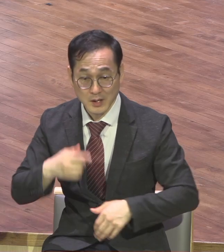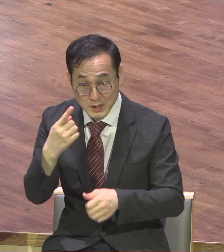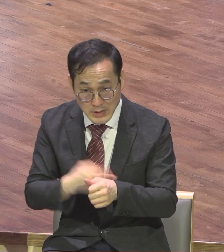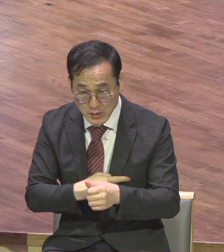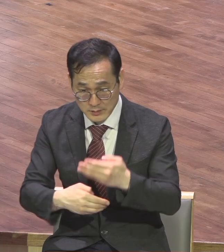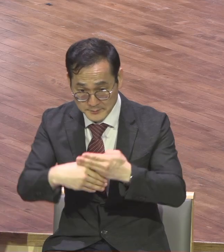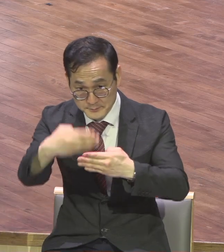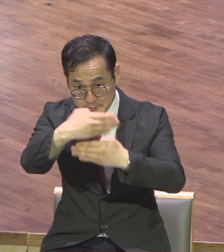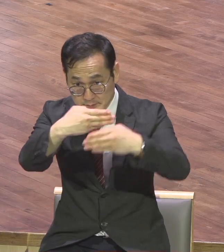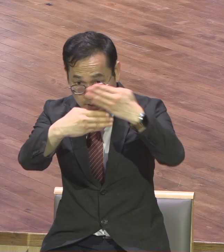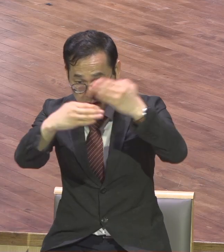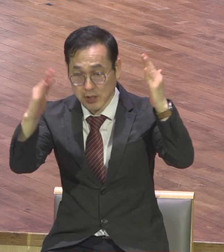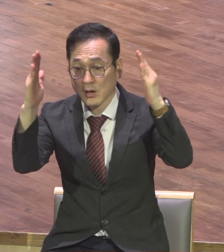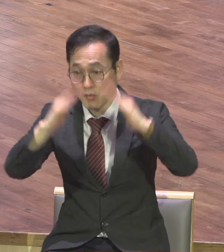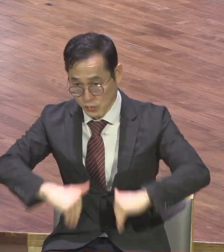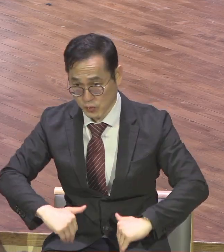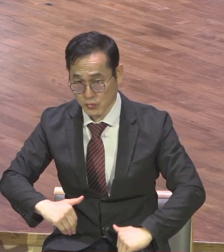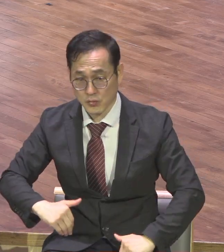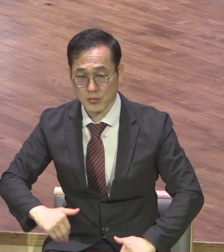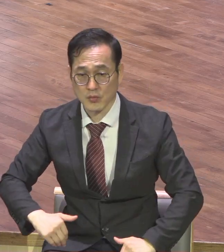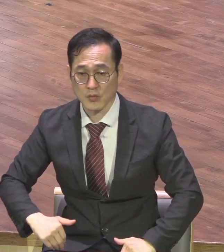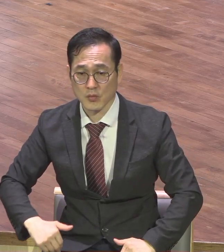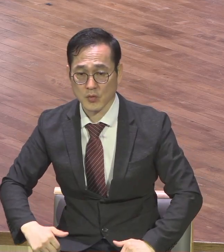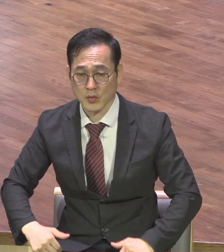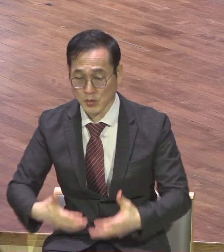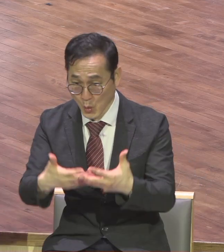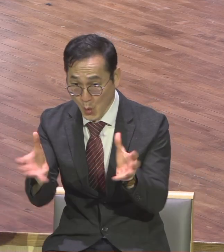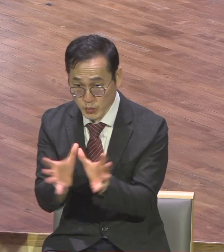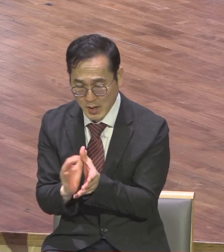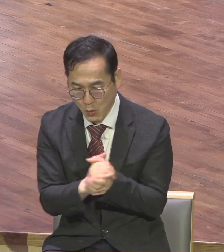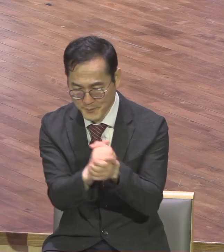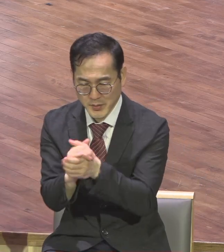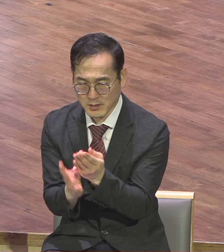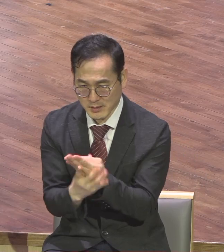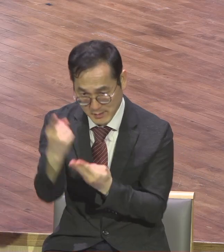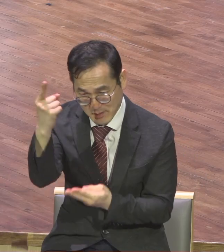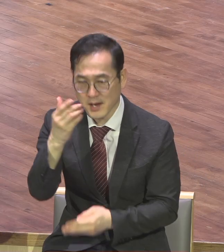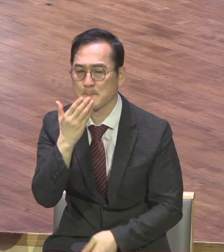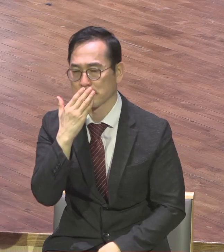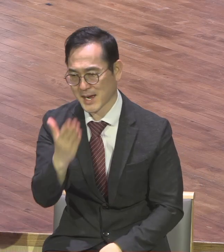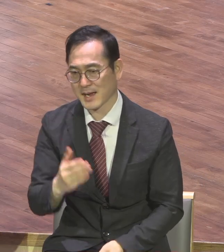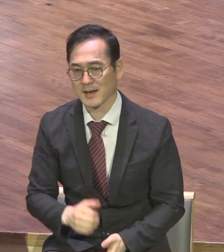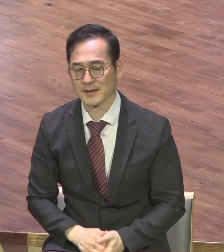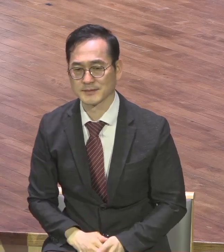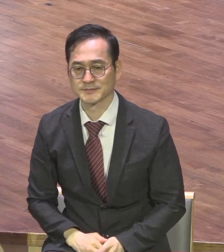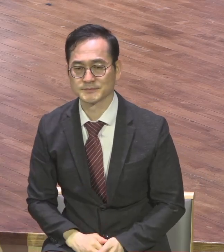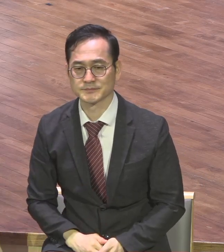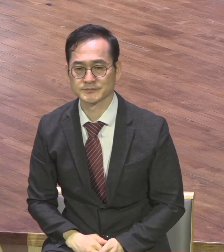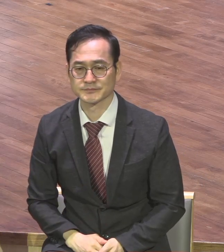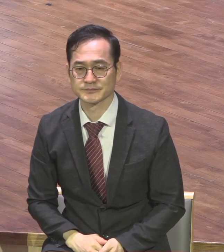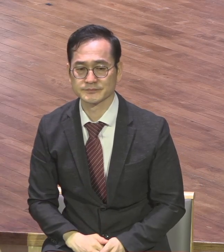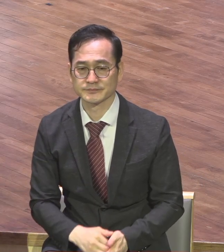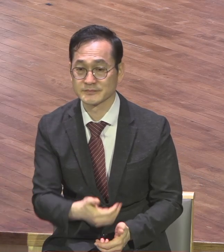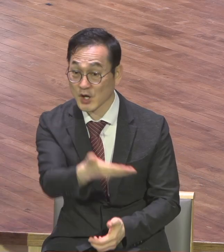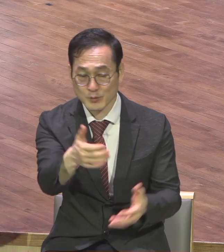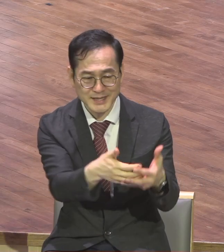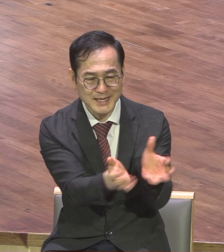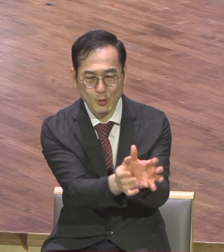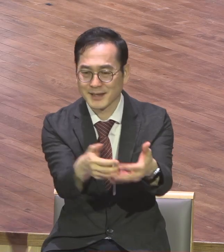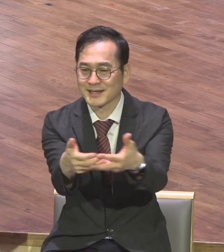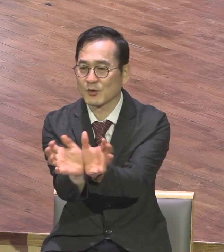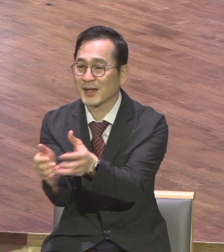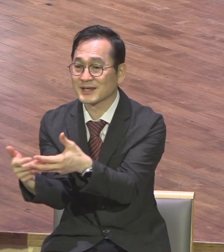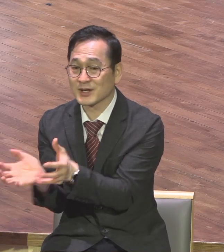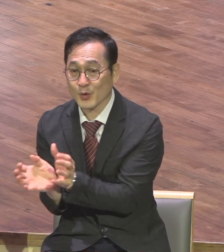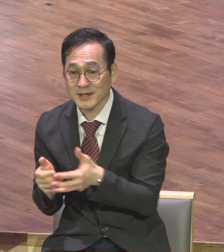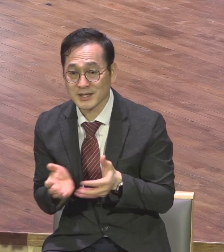되고 화평의 이 공동체를 그렇게 이룰 수가 있다. 영계 모든 교회 기관들, 부서들,